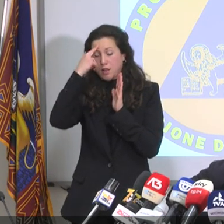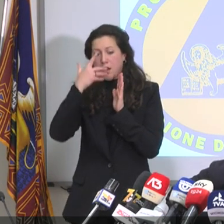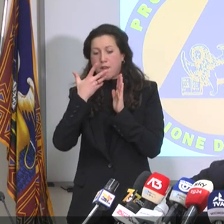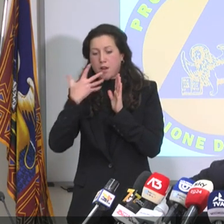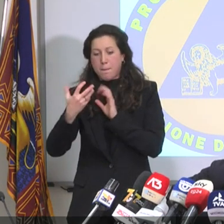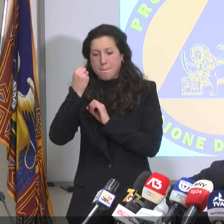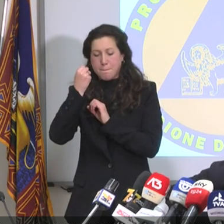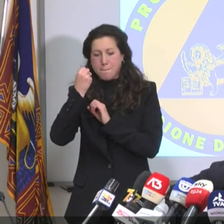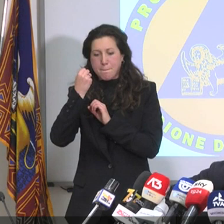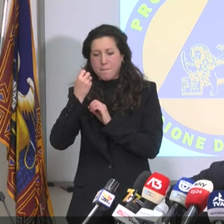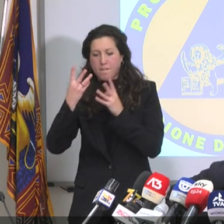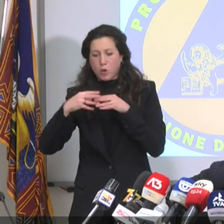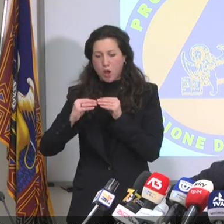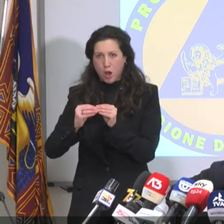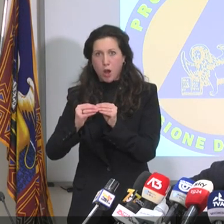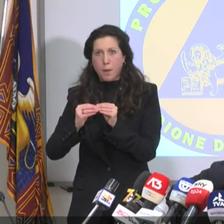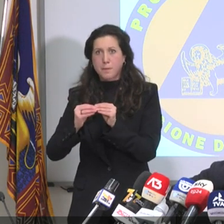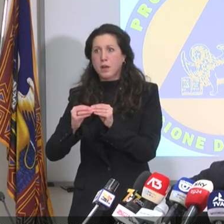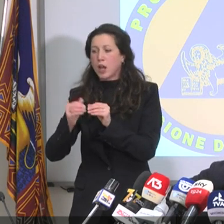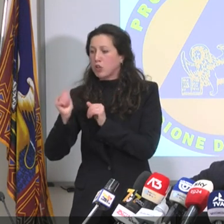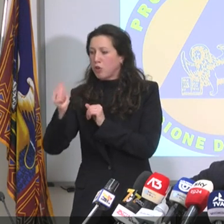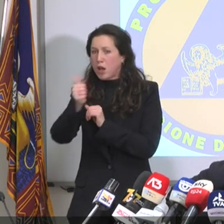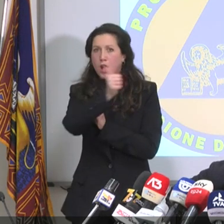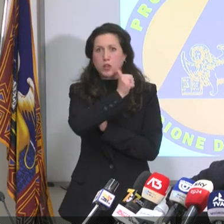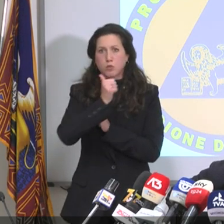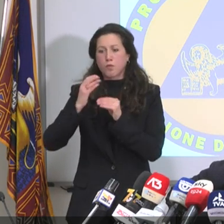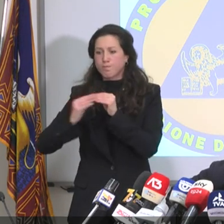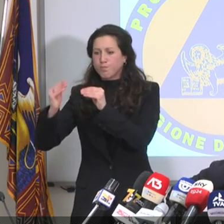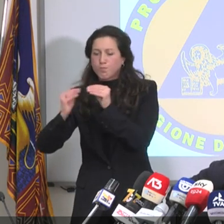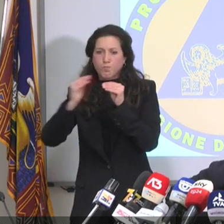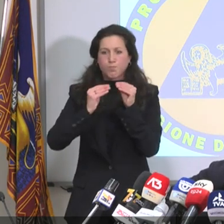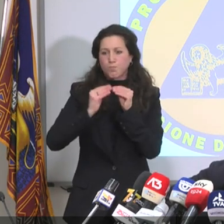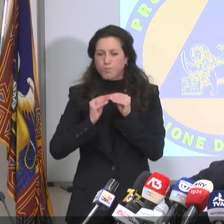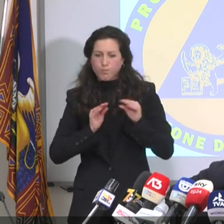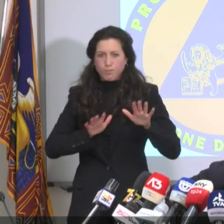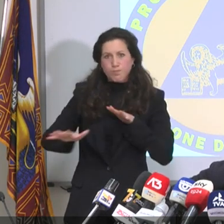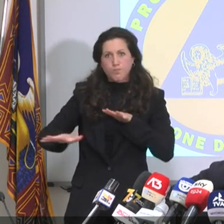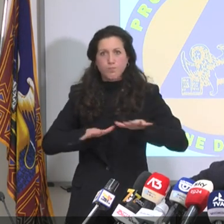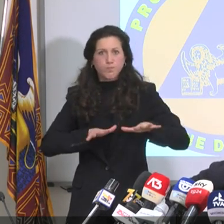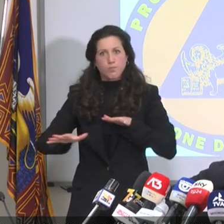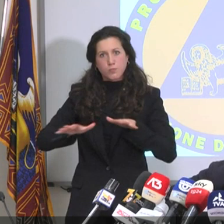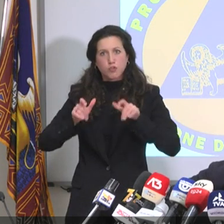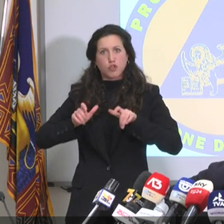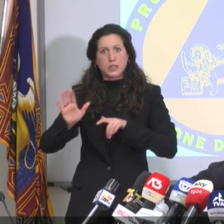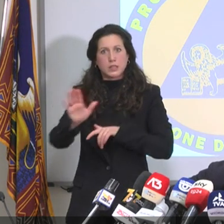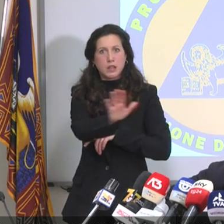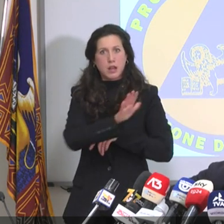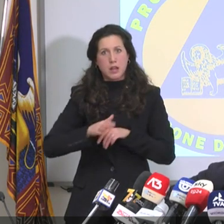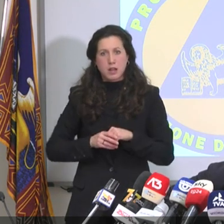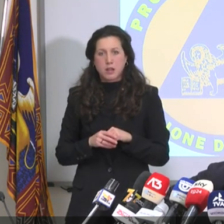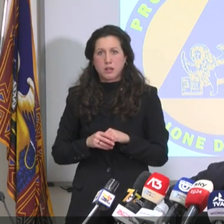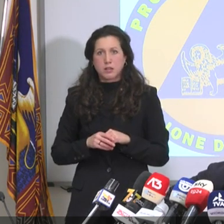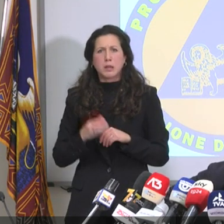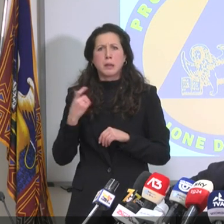cioè. Padova ho visto che sta facendo un'ottima operazione rispetto ma perché? Perché abbiamo coscienza del fatto che, cioè, se